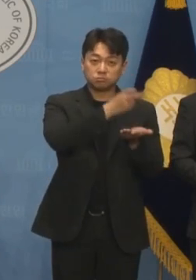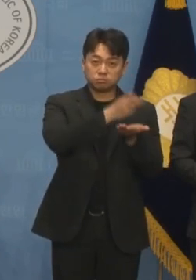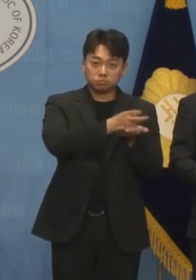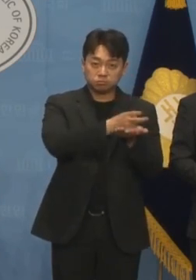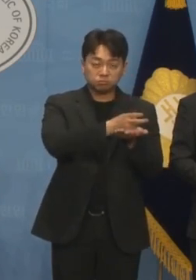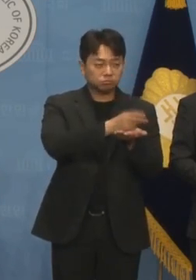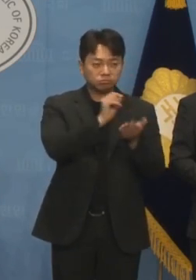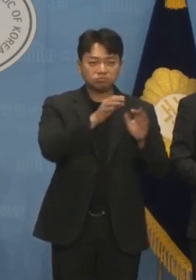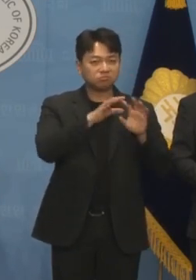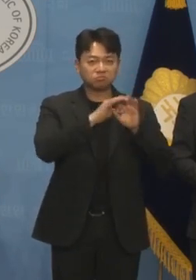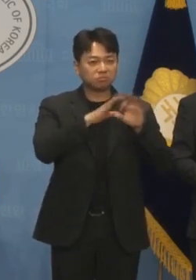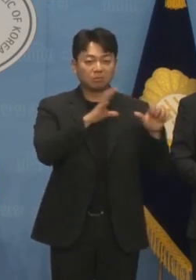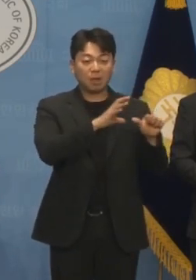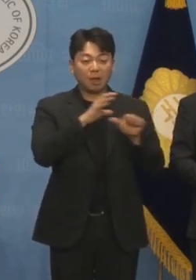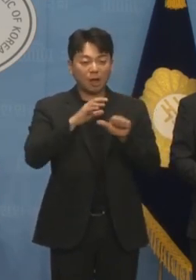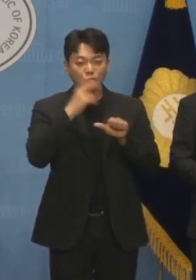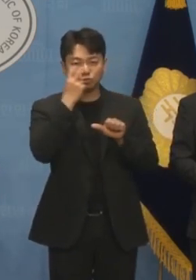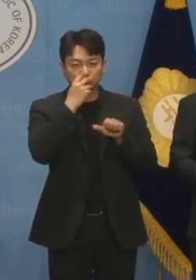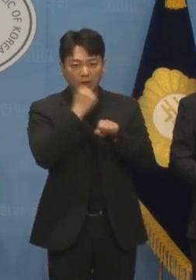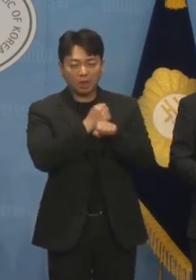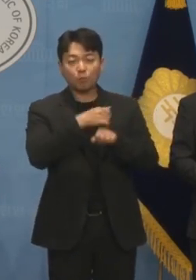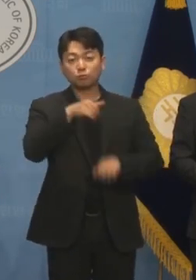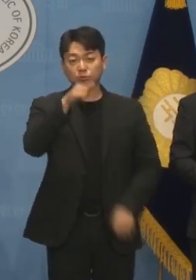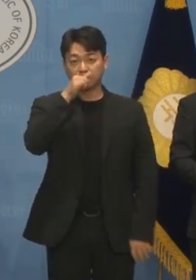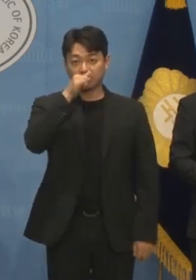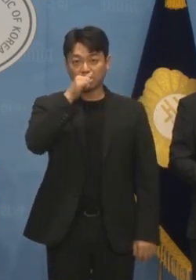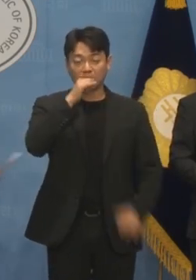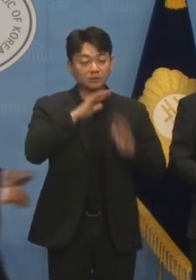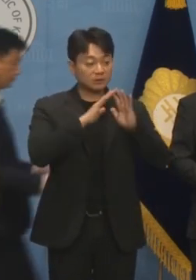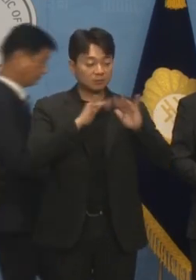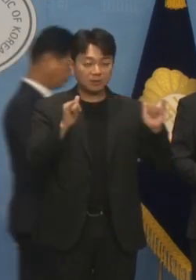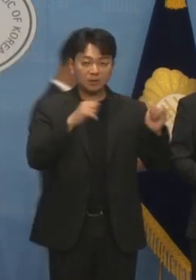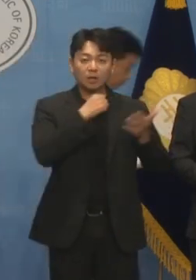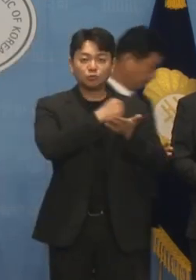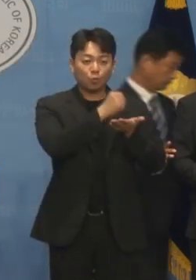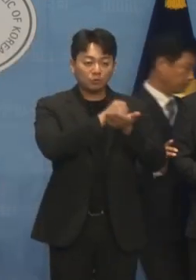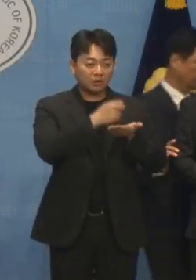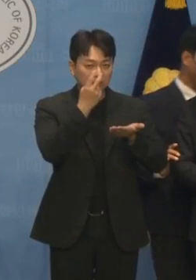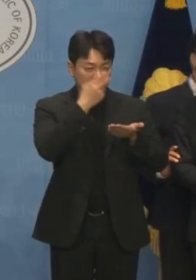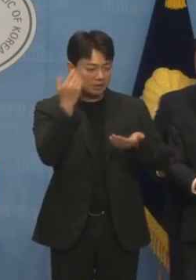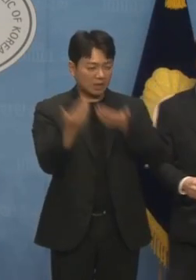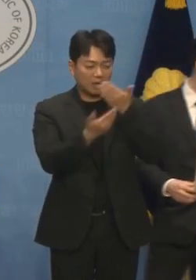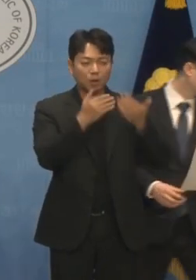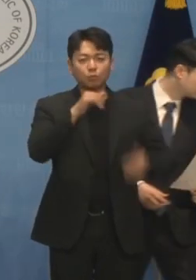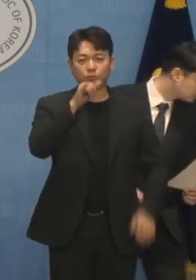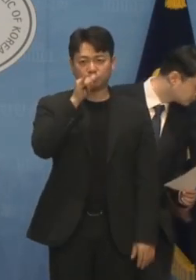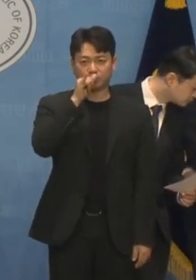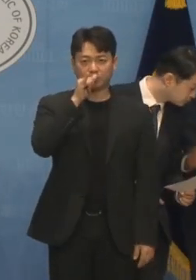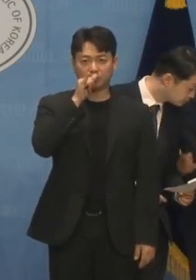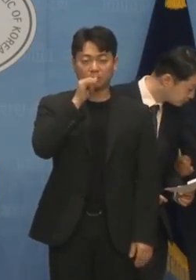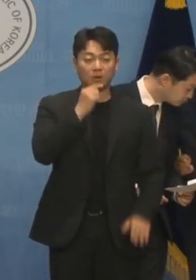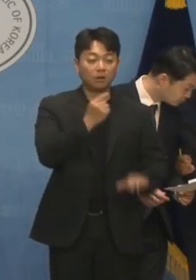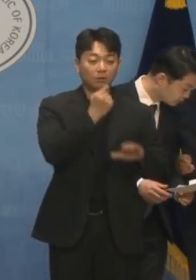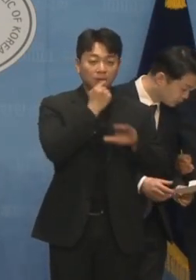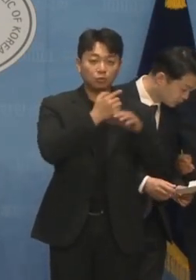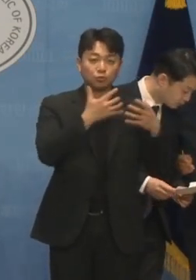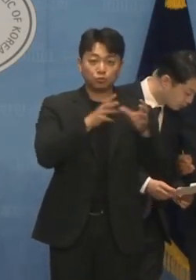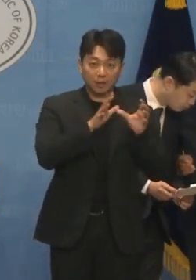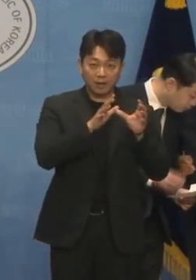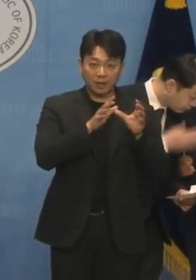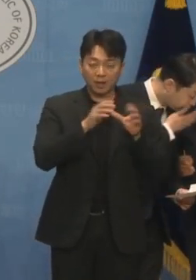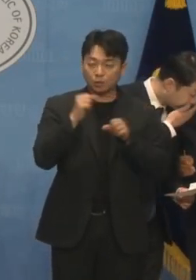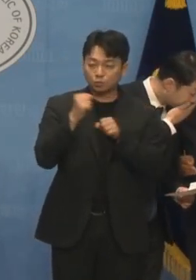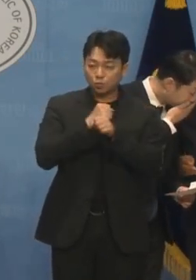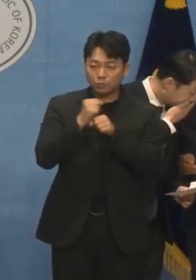올립니다 수많은 시민의 계좌를 깠습니다 최근 민주당 사건조작 제보센터